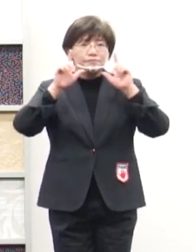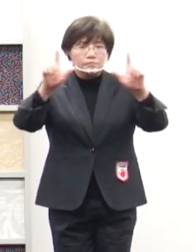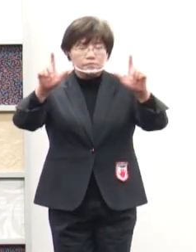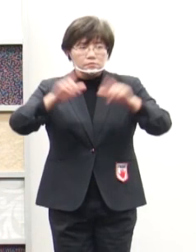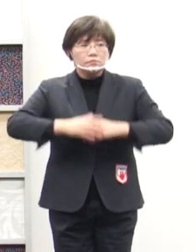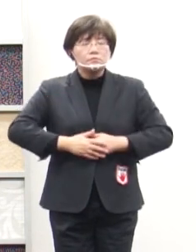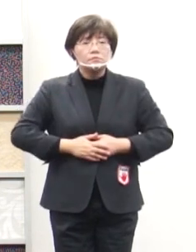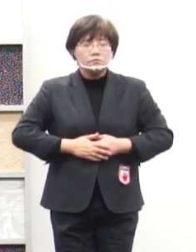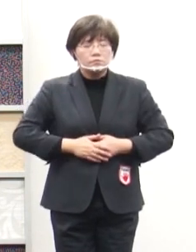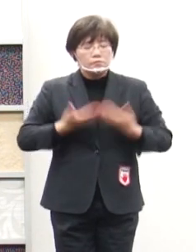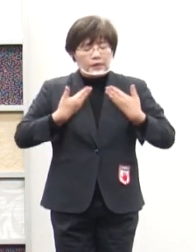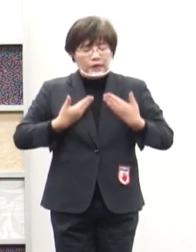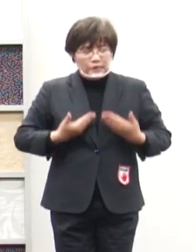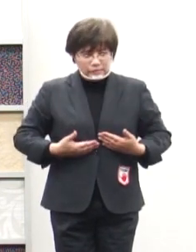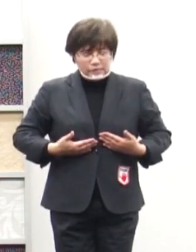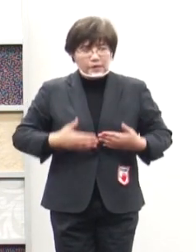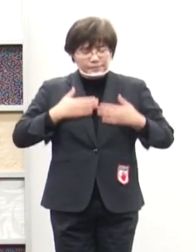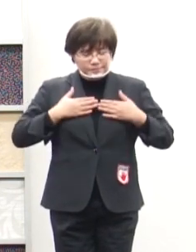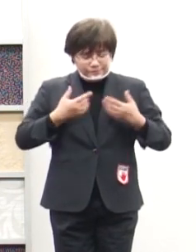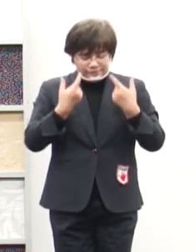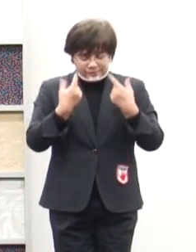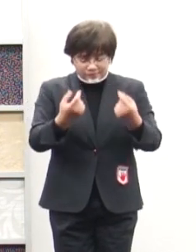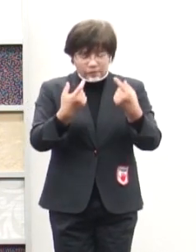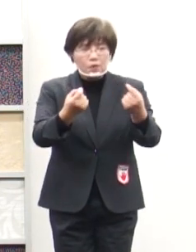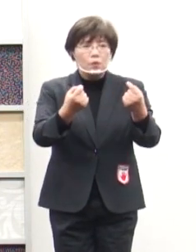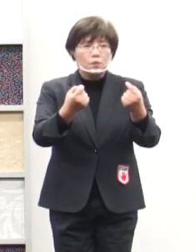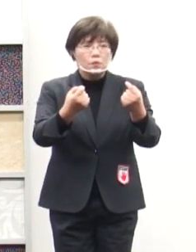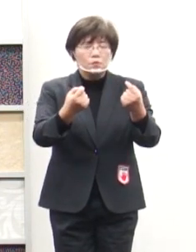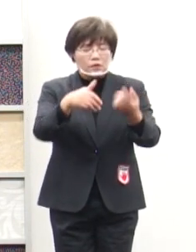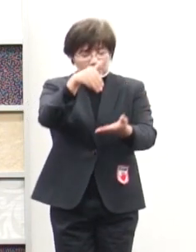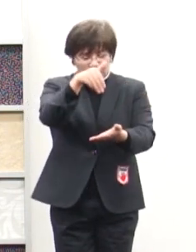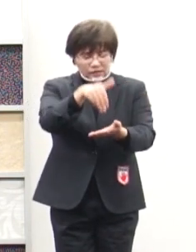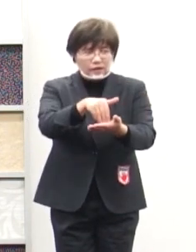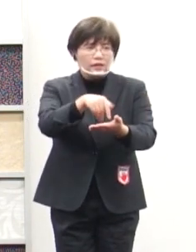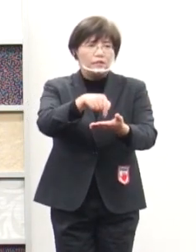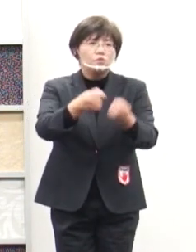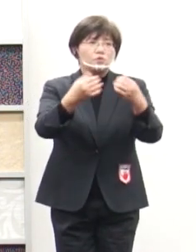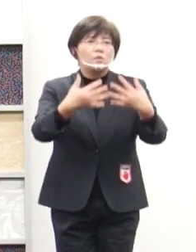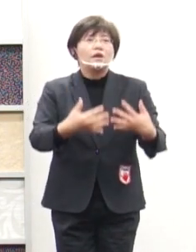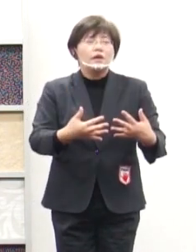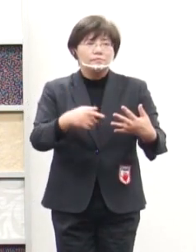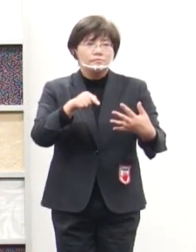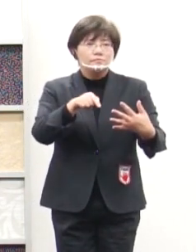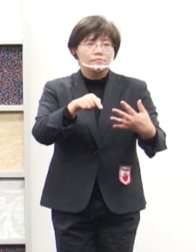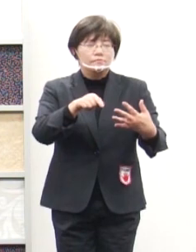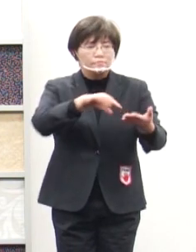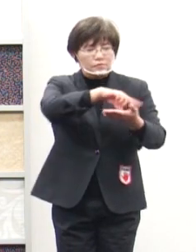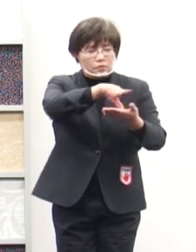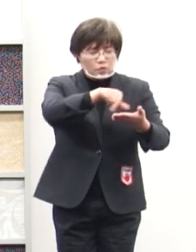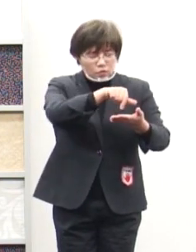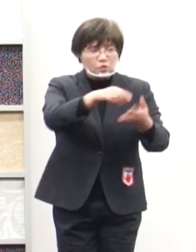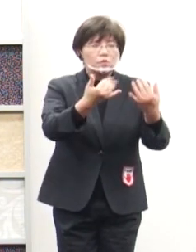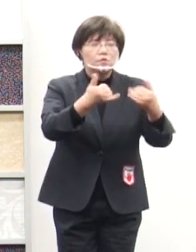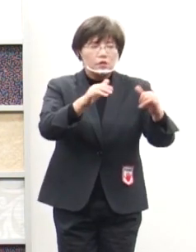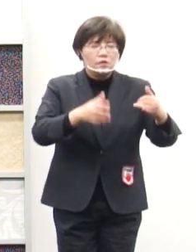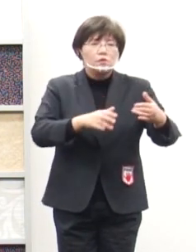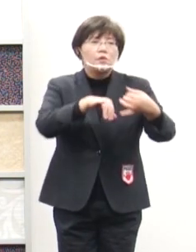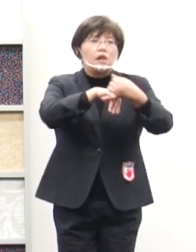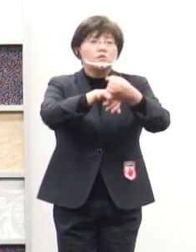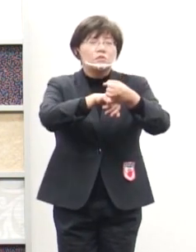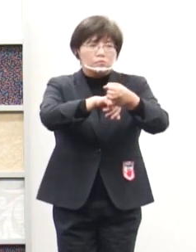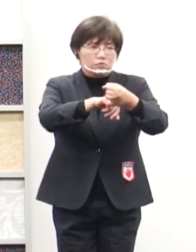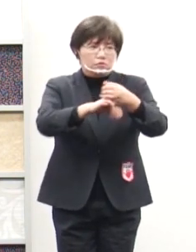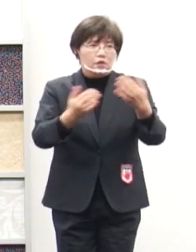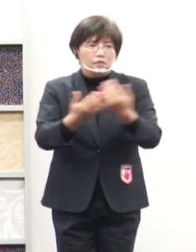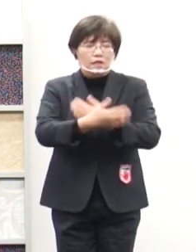まあ、安全の確保というのが、最低限の、地元とのお約束でありますので、